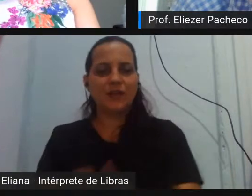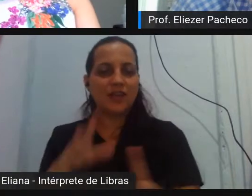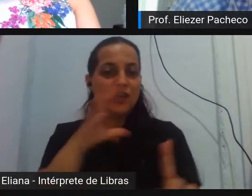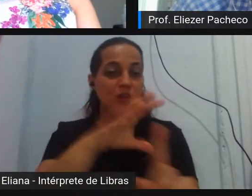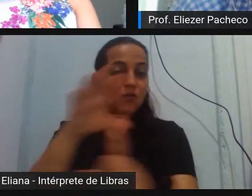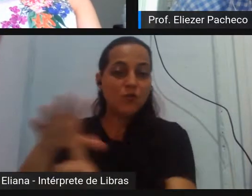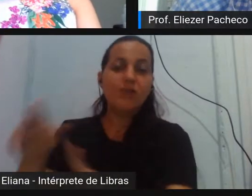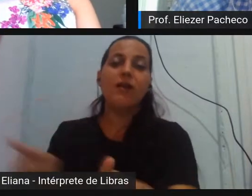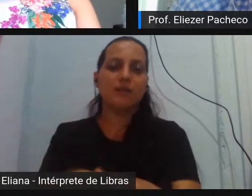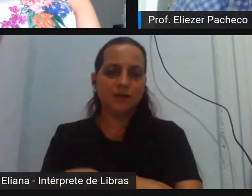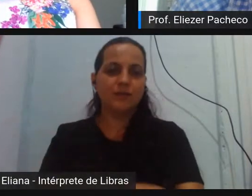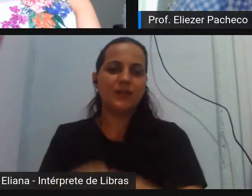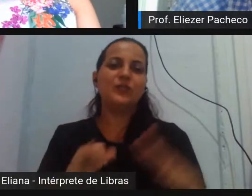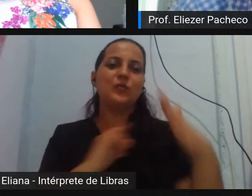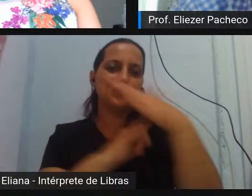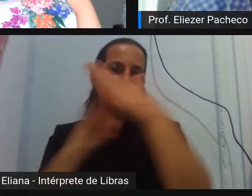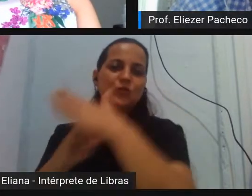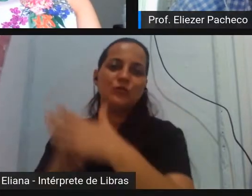lei,